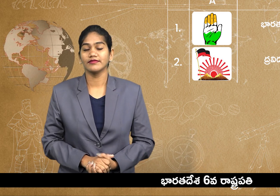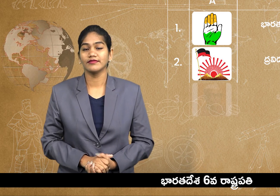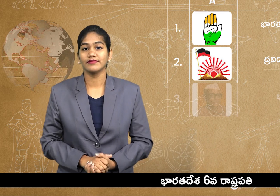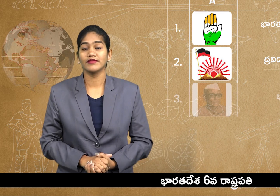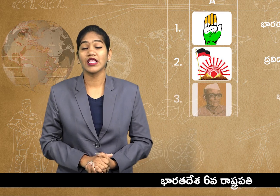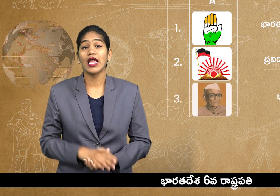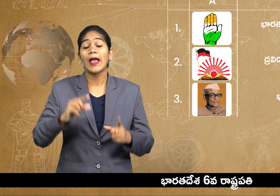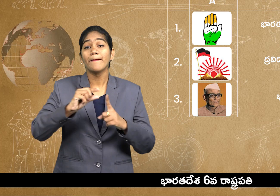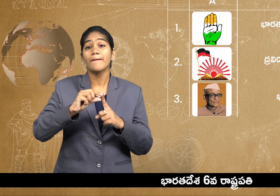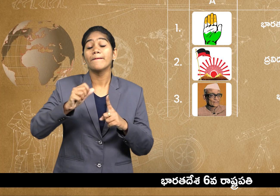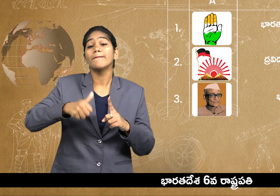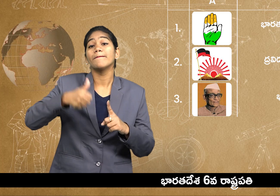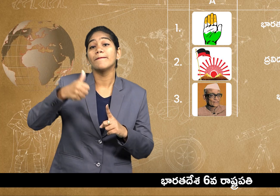భారతదేశ 6వ రాష్ట్రపతి,